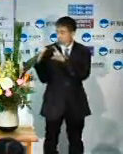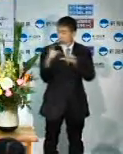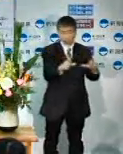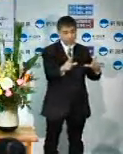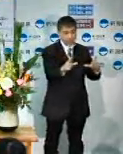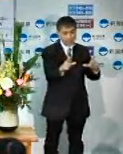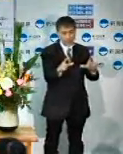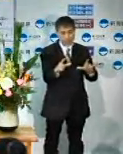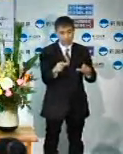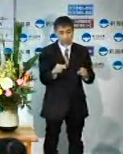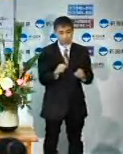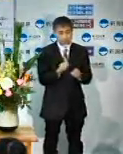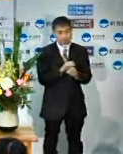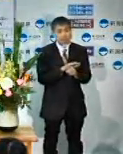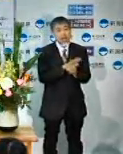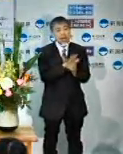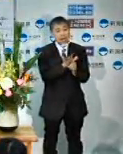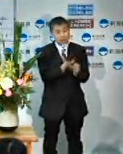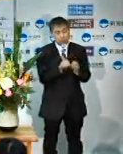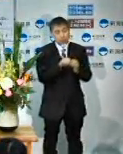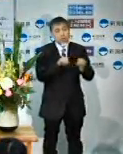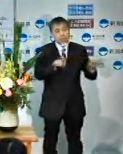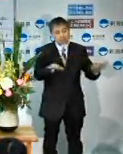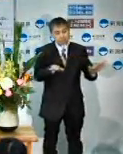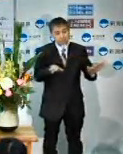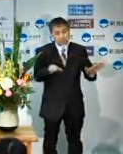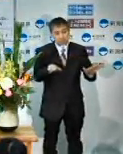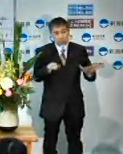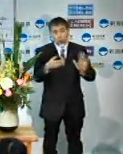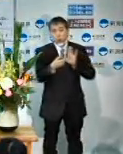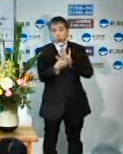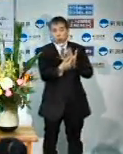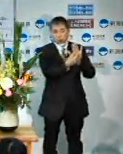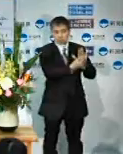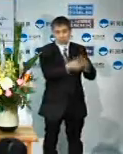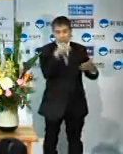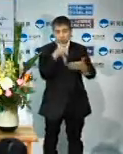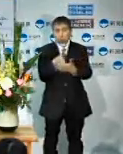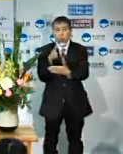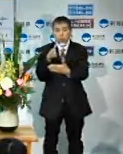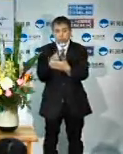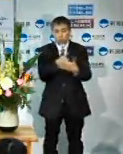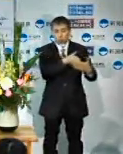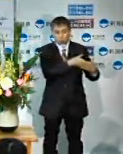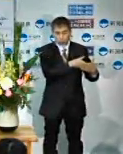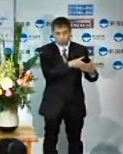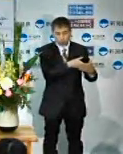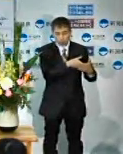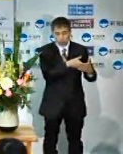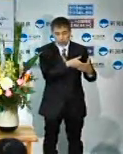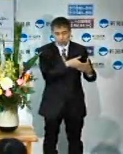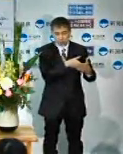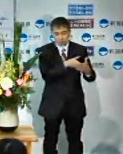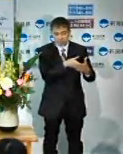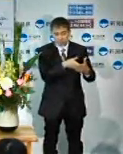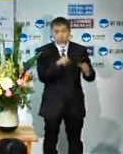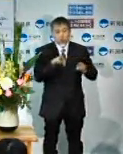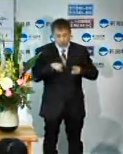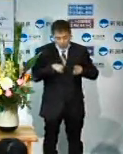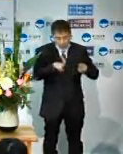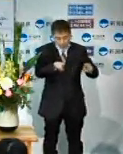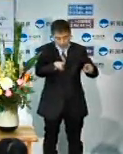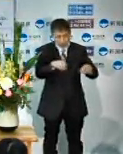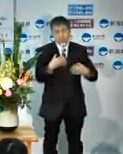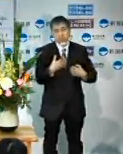ですから感染拡大の防止と社会経済活動の平常化は両立させていかなければいけない、その両立を図っていかなければなら